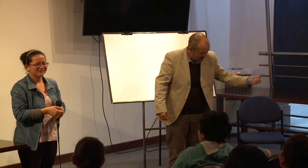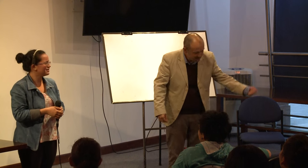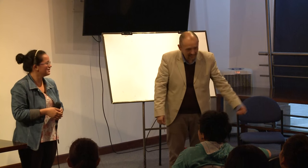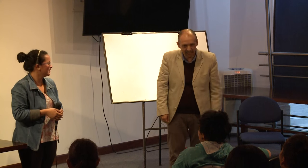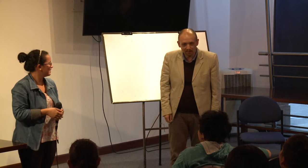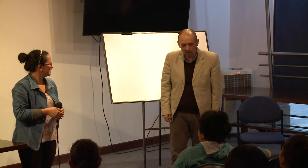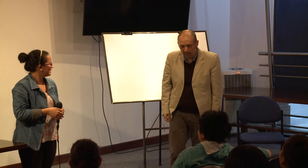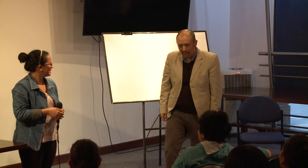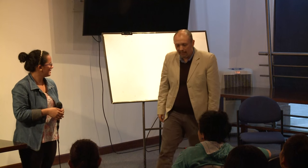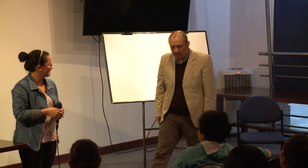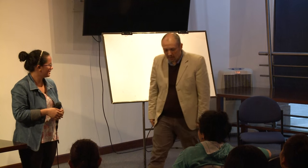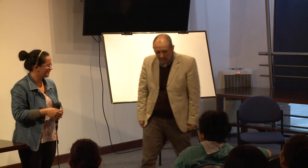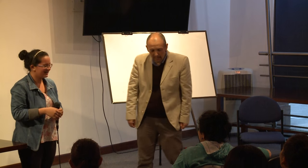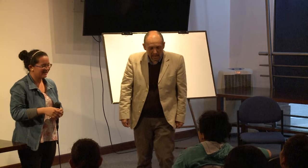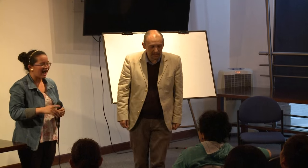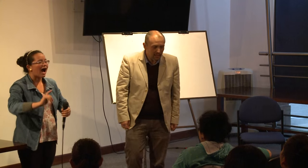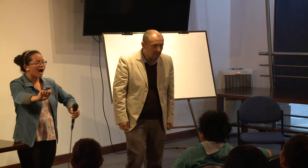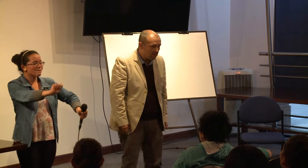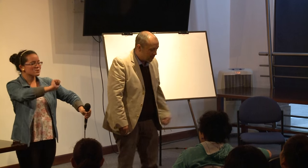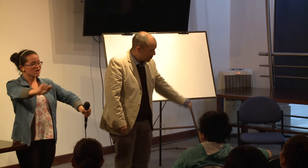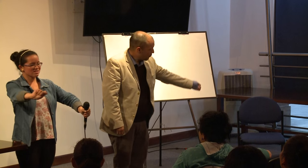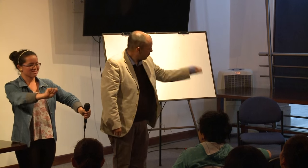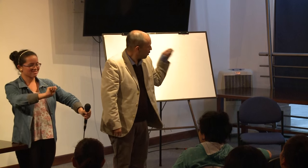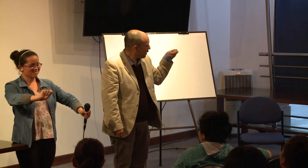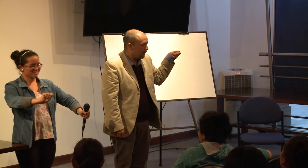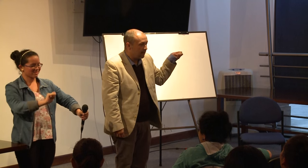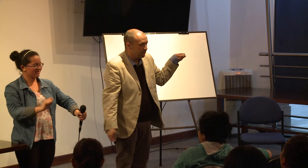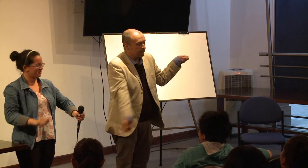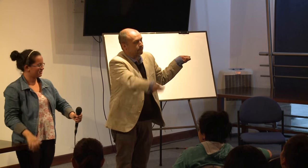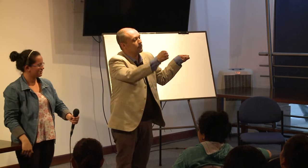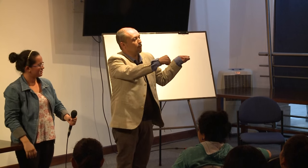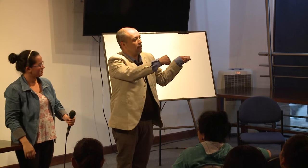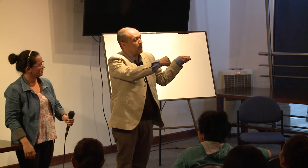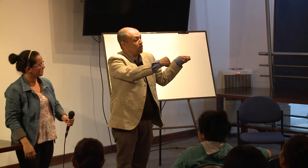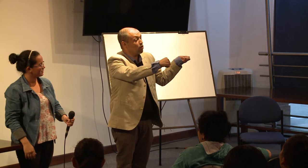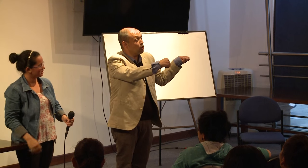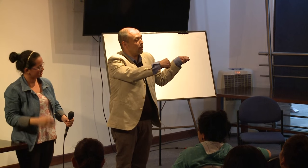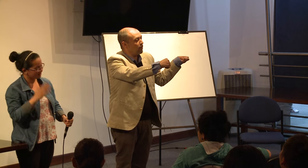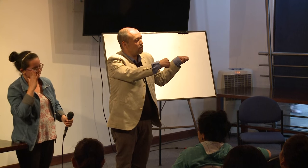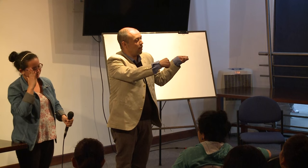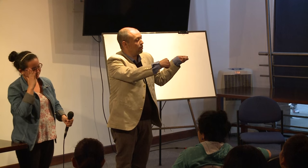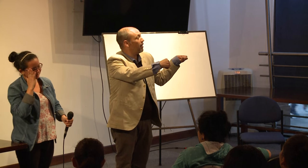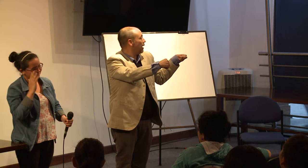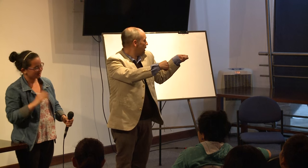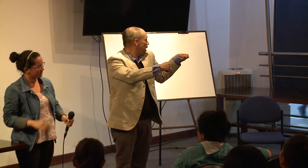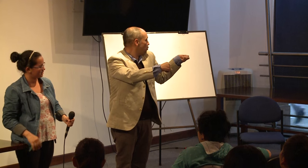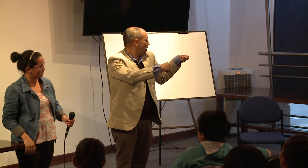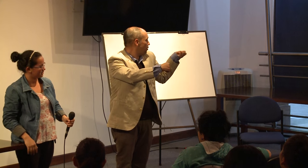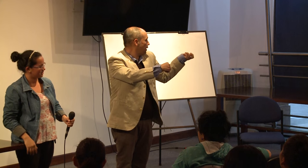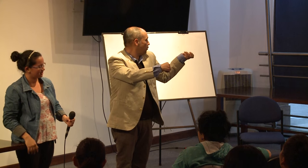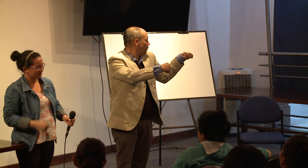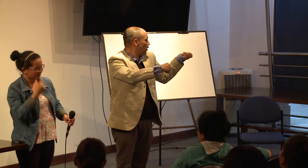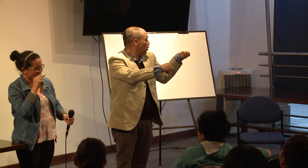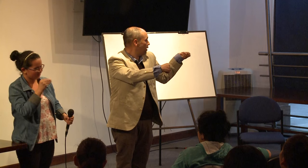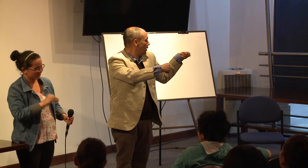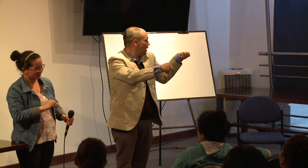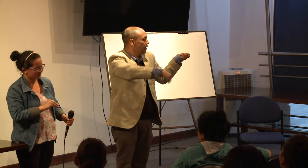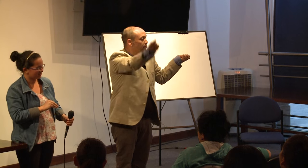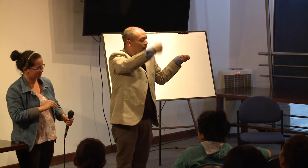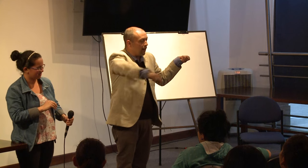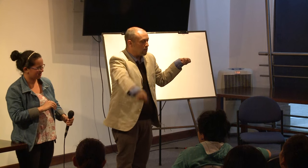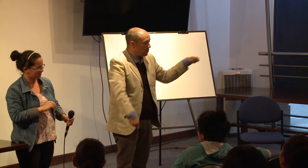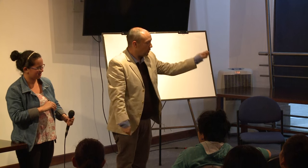su violín, sale con su violín, y sale, hace esto, no toca una sola nota, hace la sola correcta con el